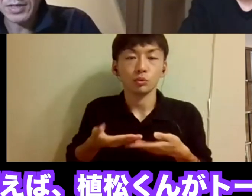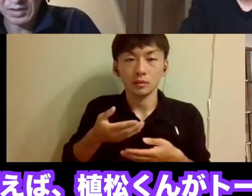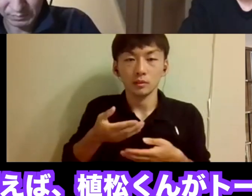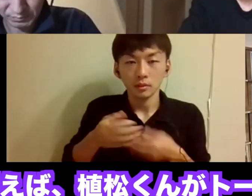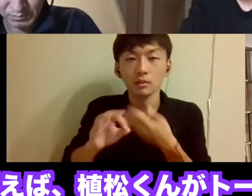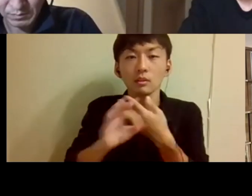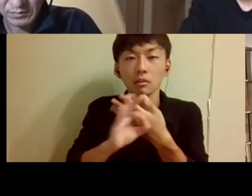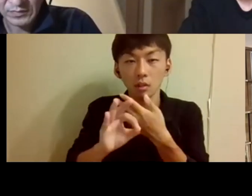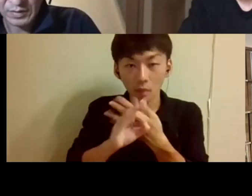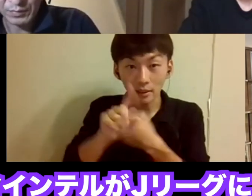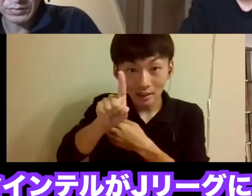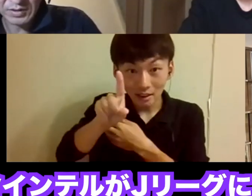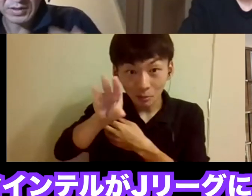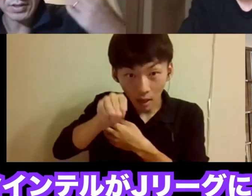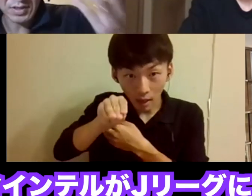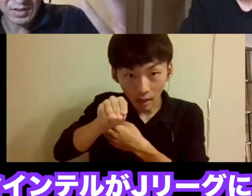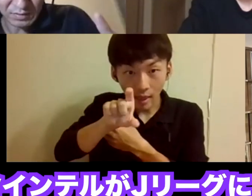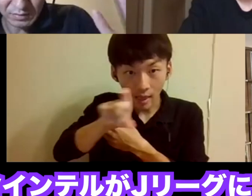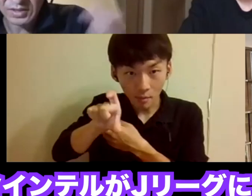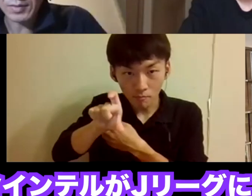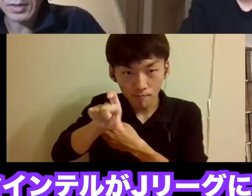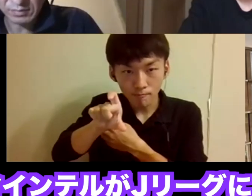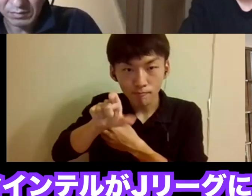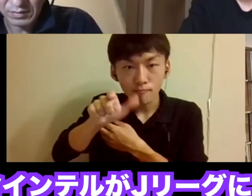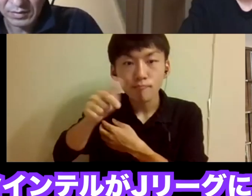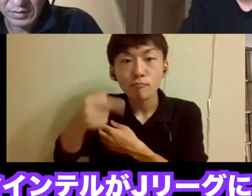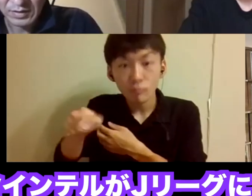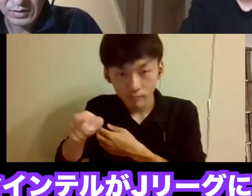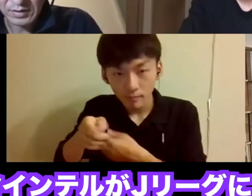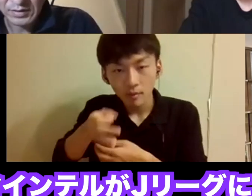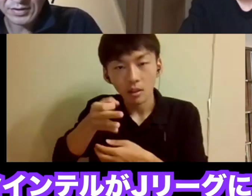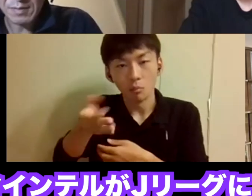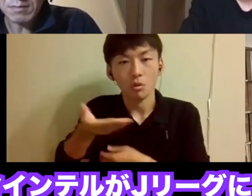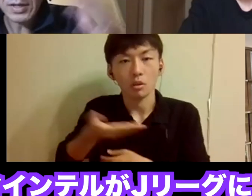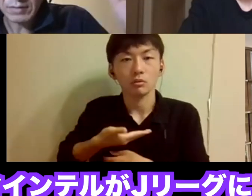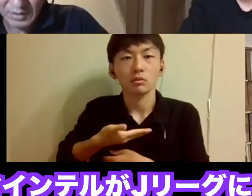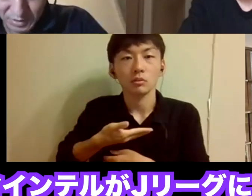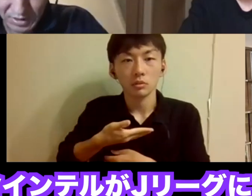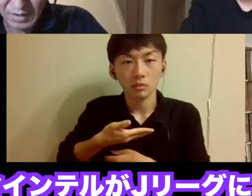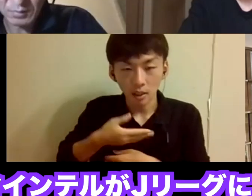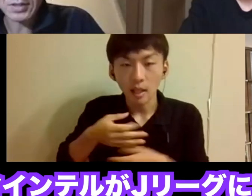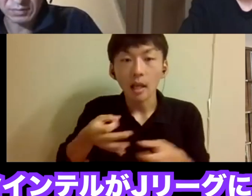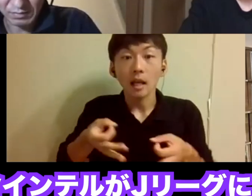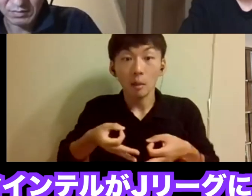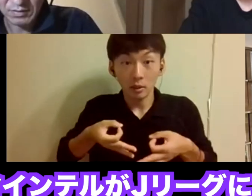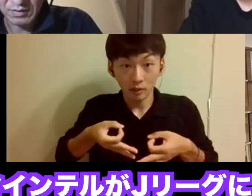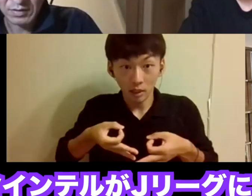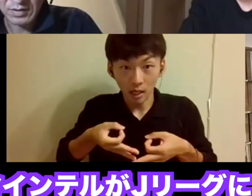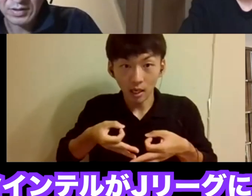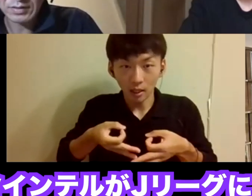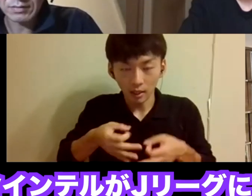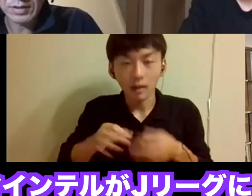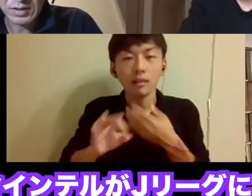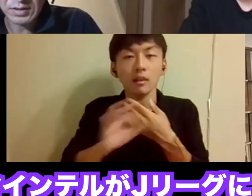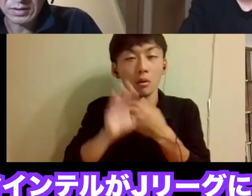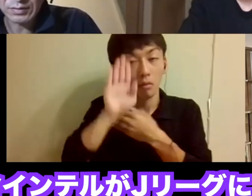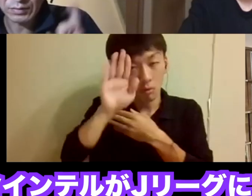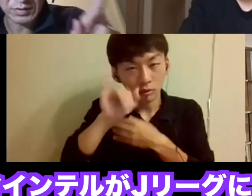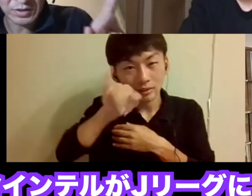た僕たちが jリーグに行きますと1000倍の価値になりましたしたときにその1万円